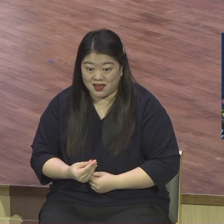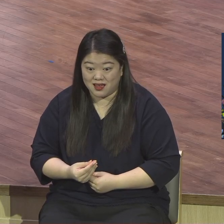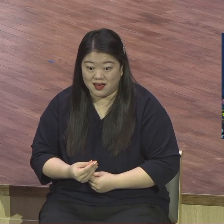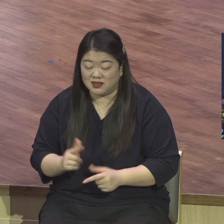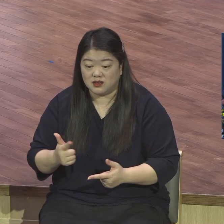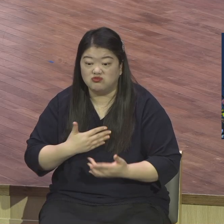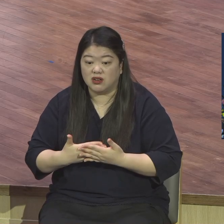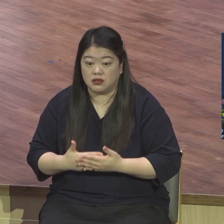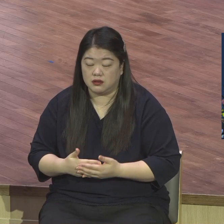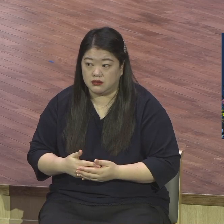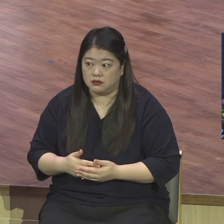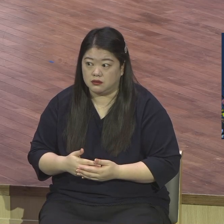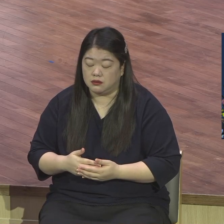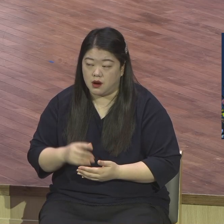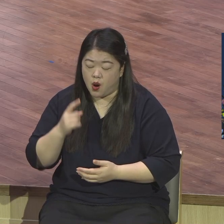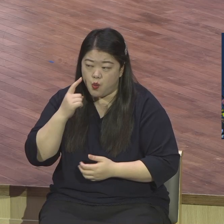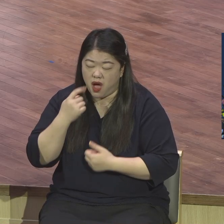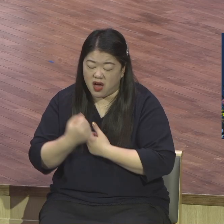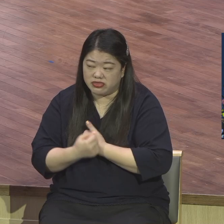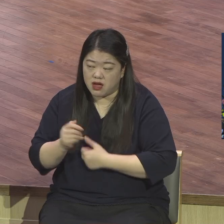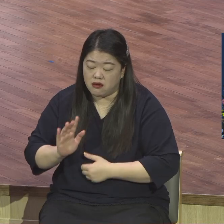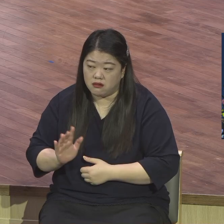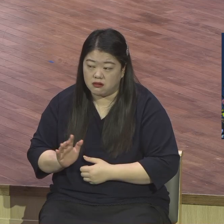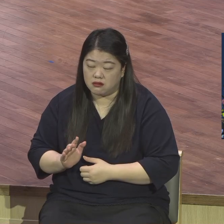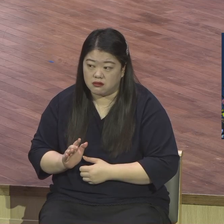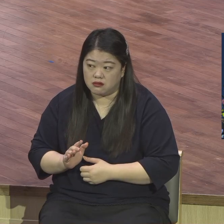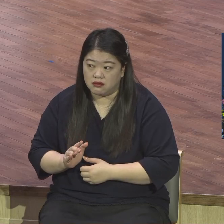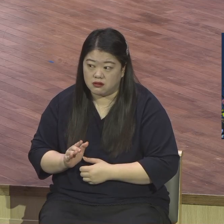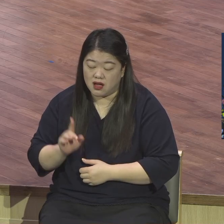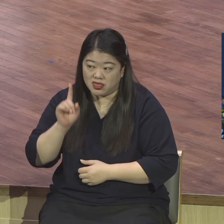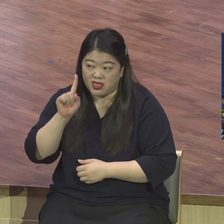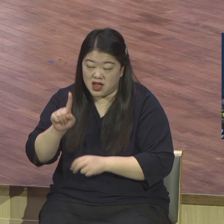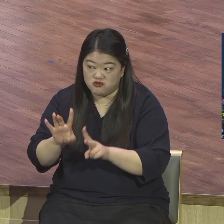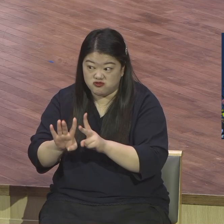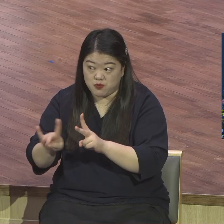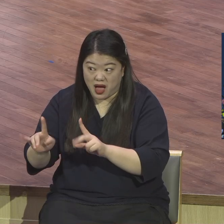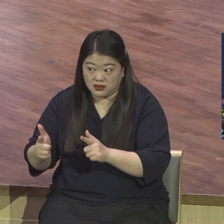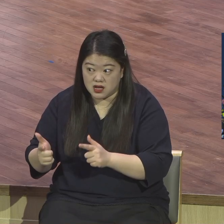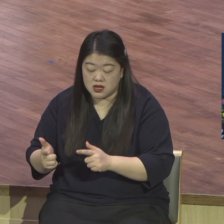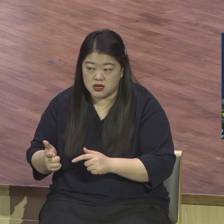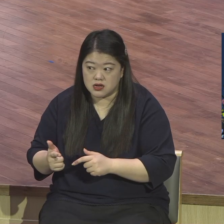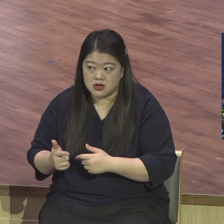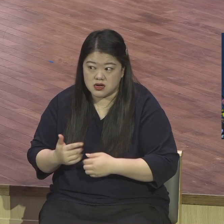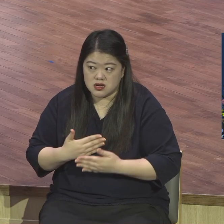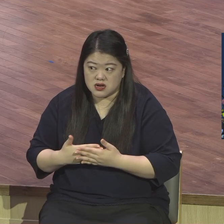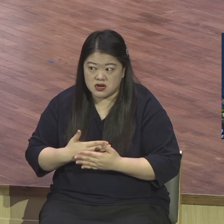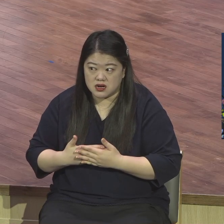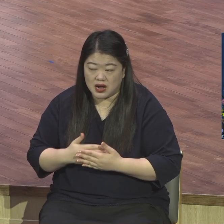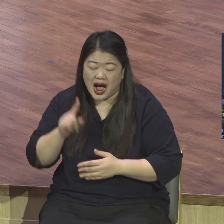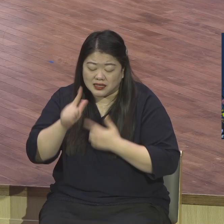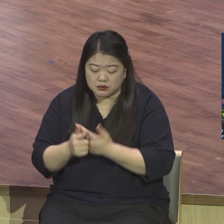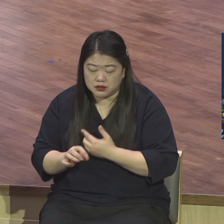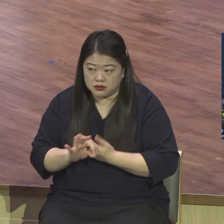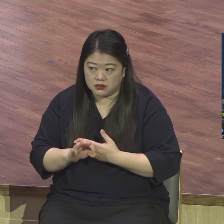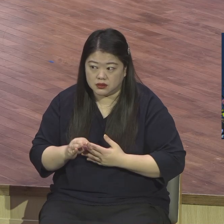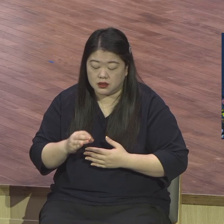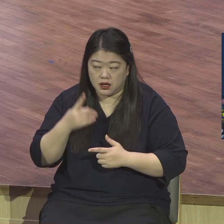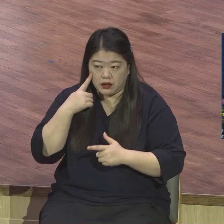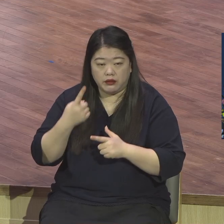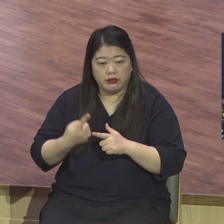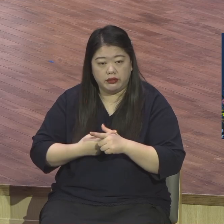매일 빠따를 맞는데 오늘 왜 안 때리지? 오늘 왜 안 해지? 더 불안한 거예요. 언제 또 자다가 새벽 2시